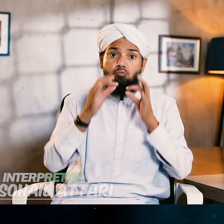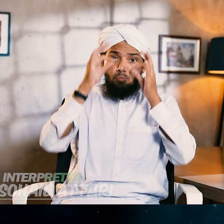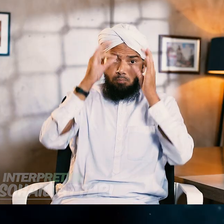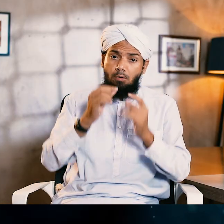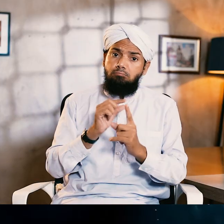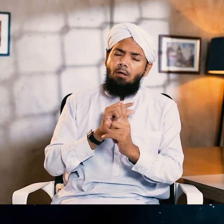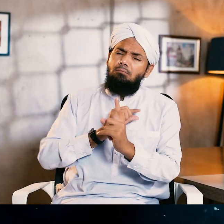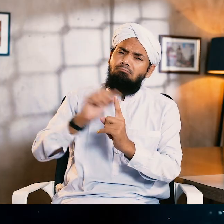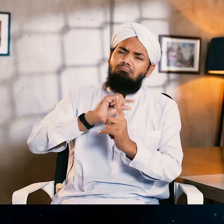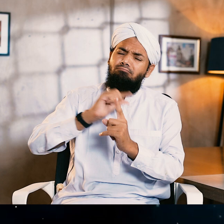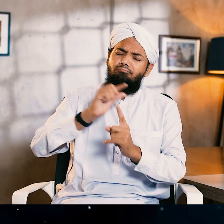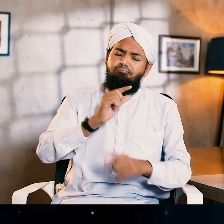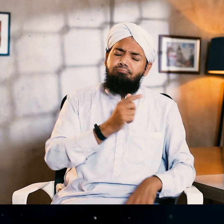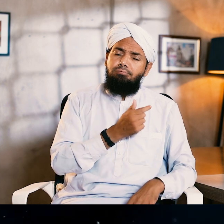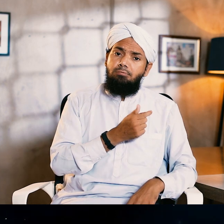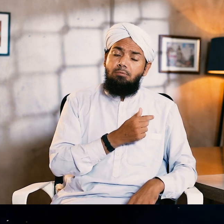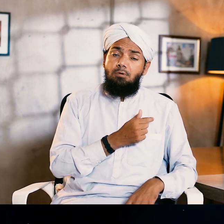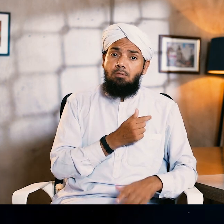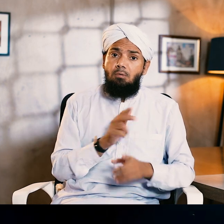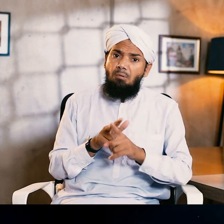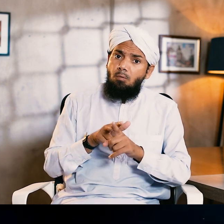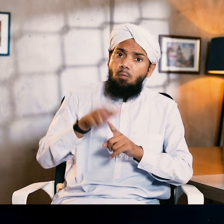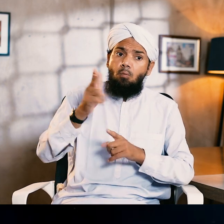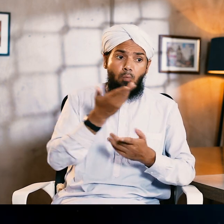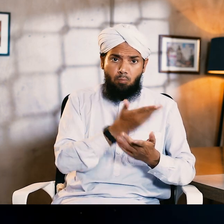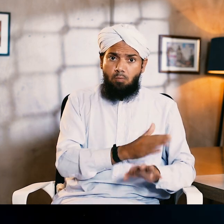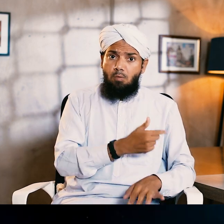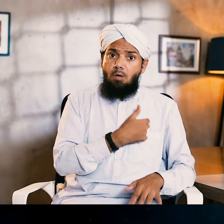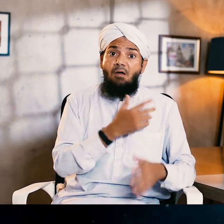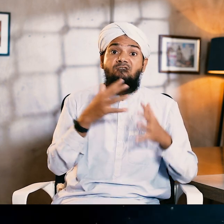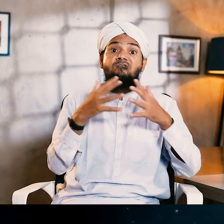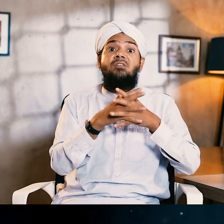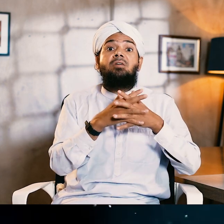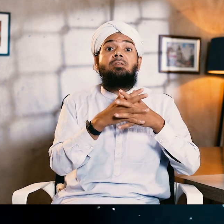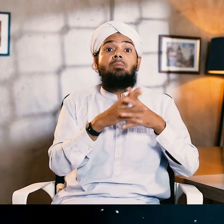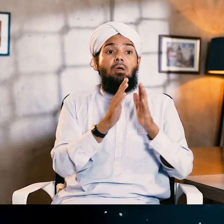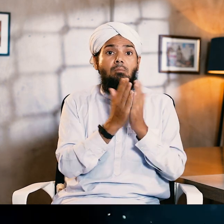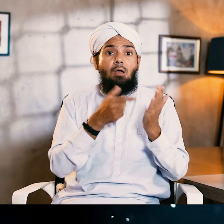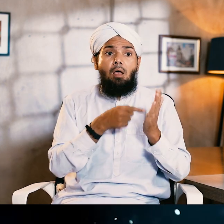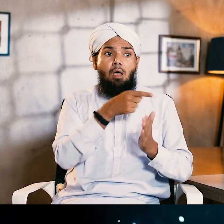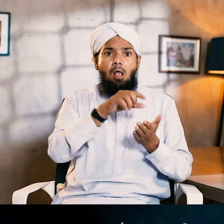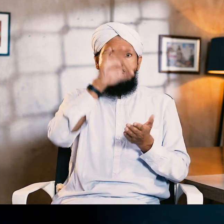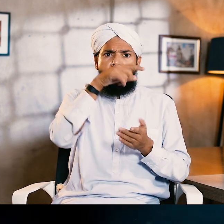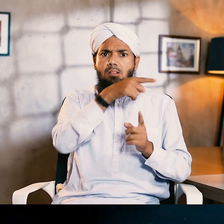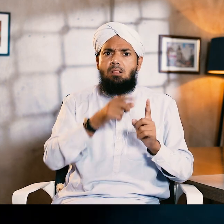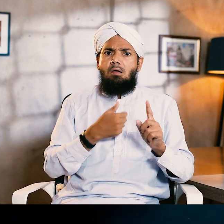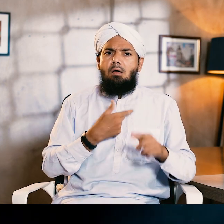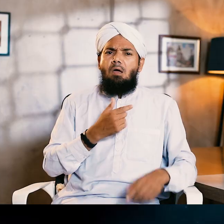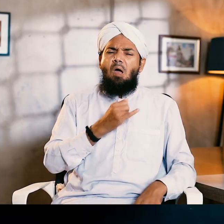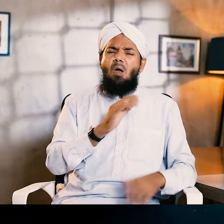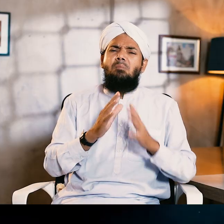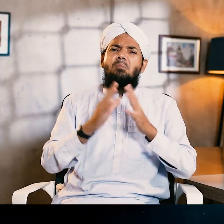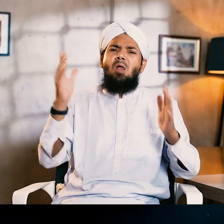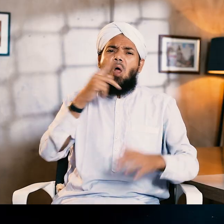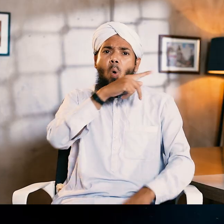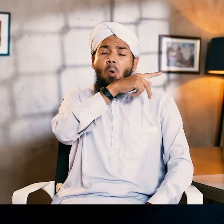نصیب، مناع للخیر، یعنی کہ ولید بن مغیرہ کی جو 10 برائیاں ہیں ان میں ایک برائی یہ بھی ہے، بھلائی سے